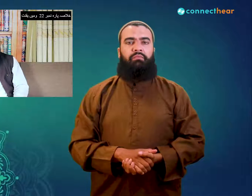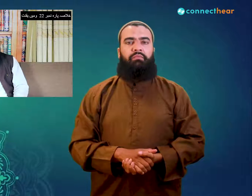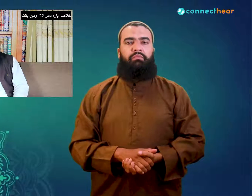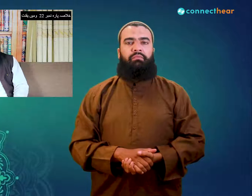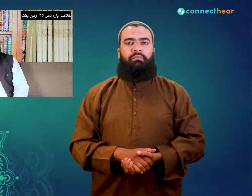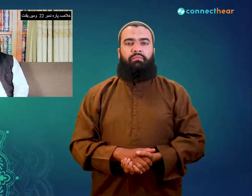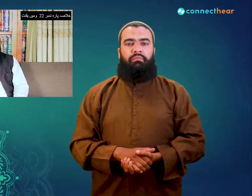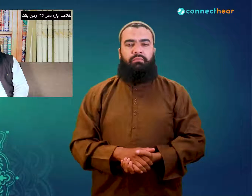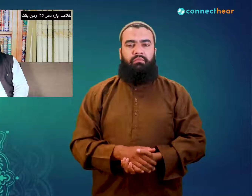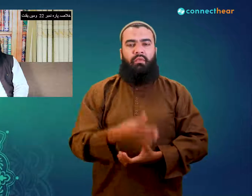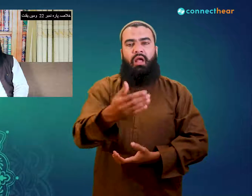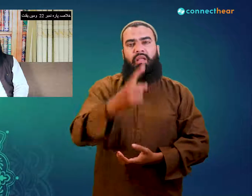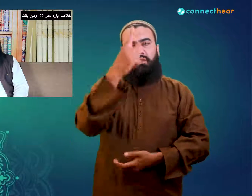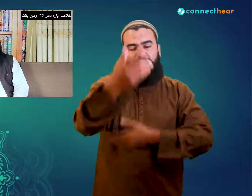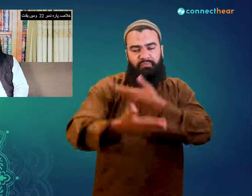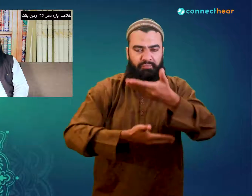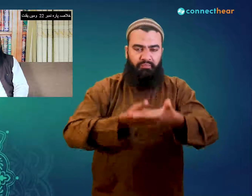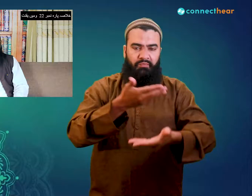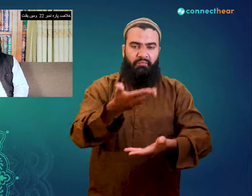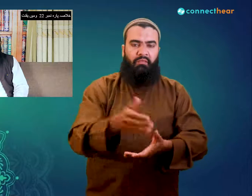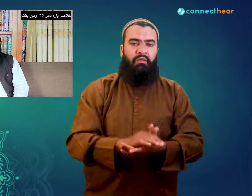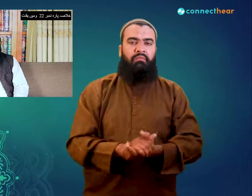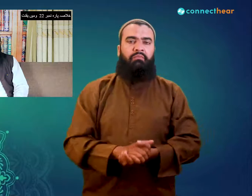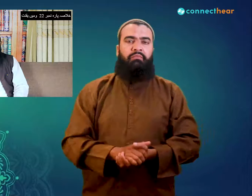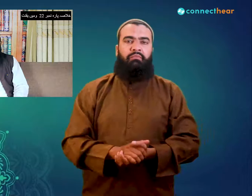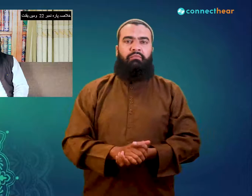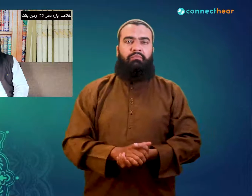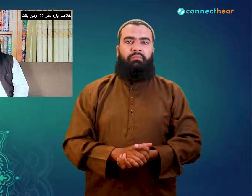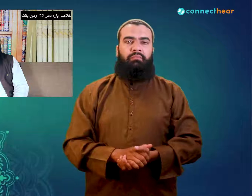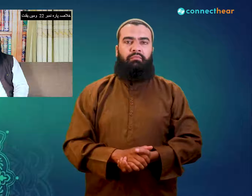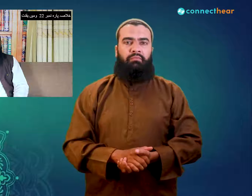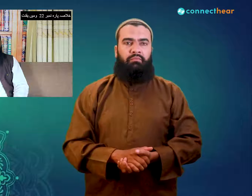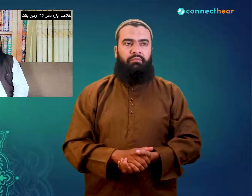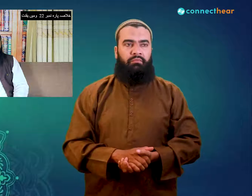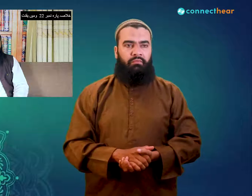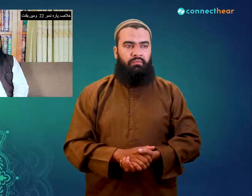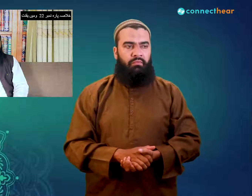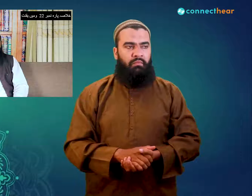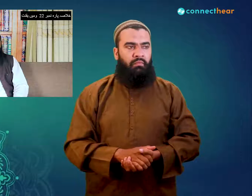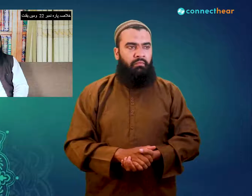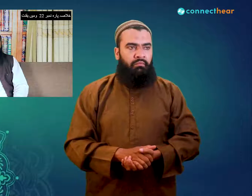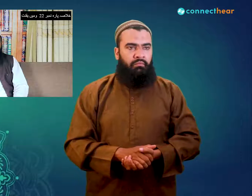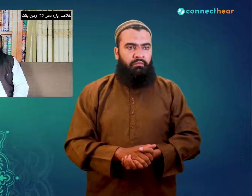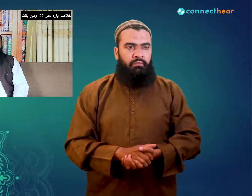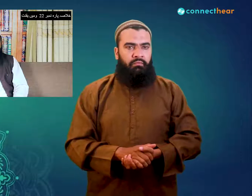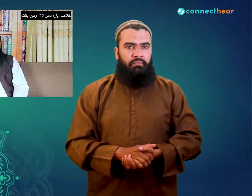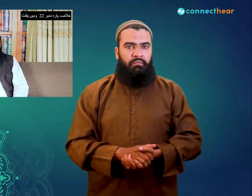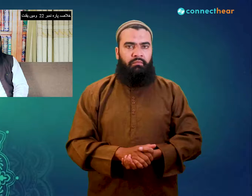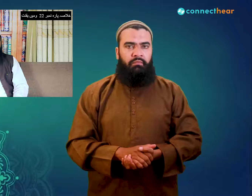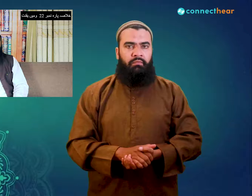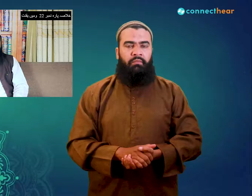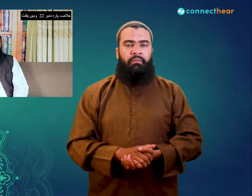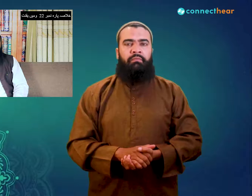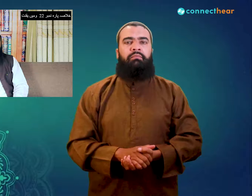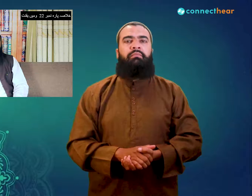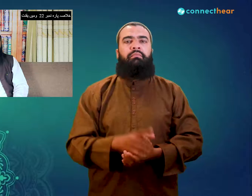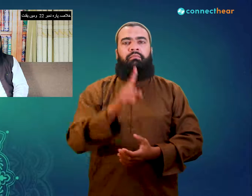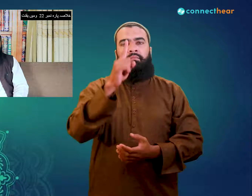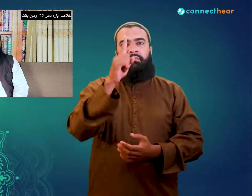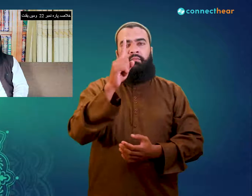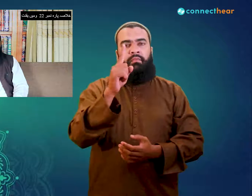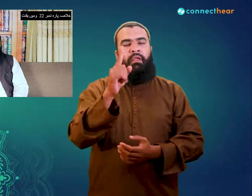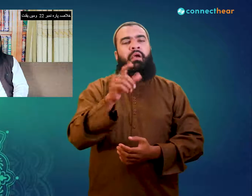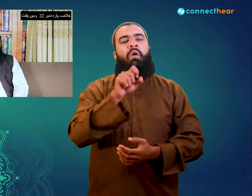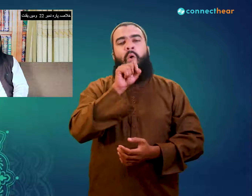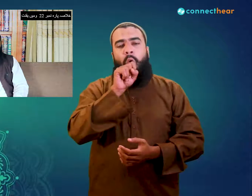میں، قل ان ربی یبسط الرزق لمن یشاء من عبادہ ویقدر، اللہ جس کے لیے چاہتا